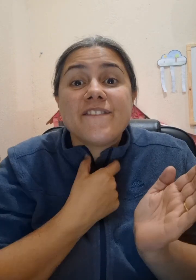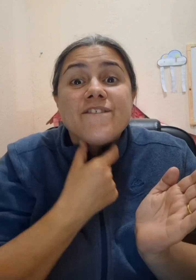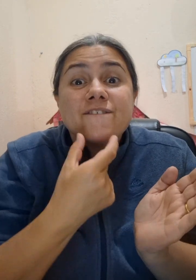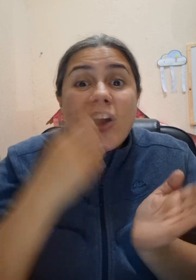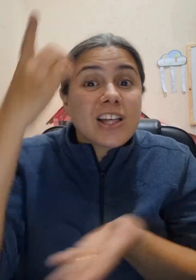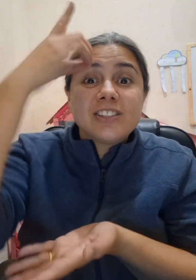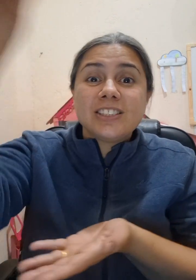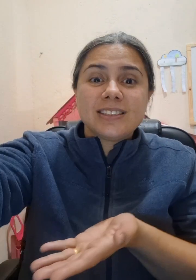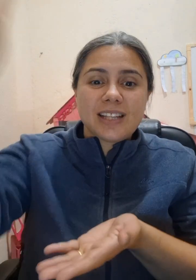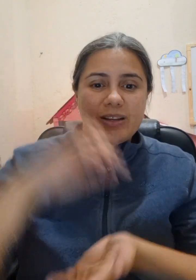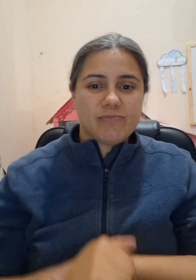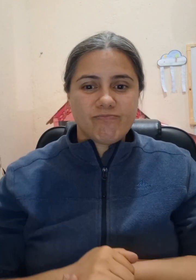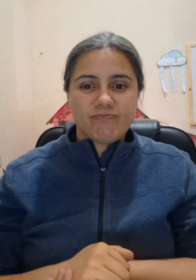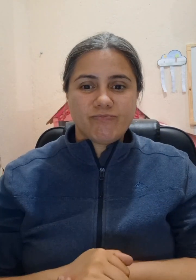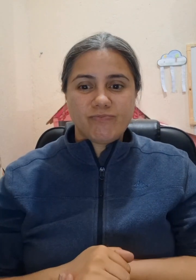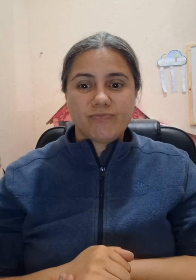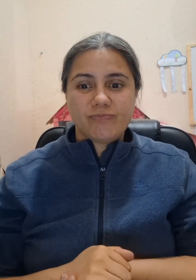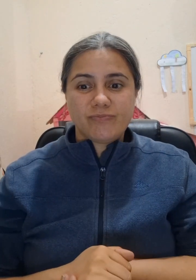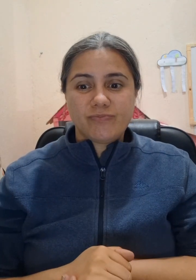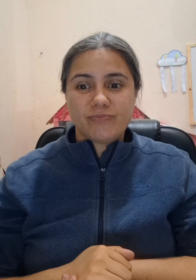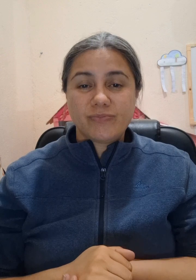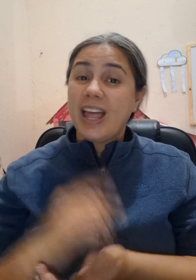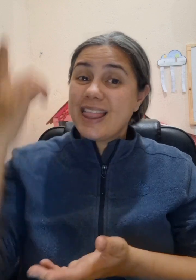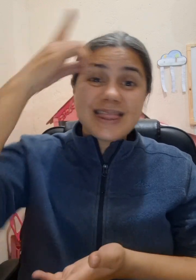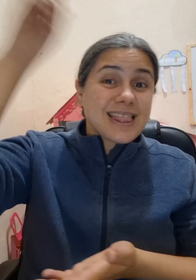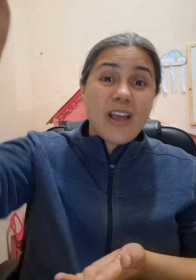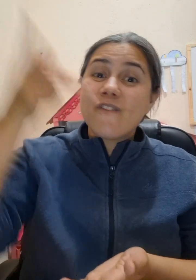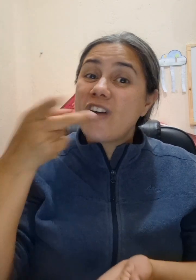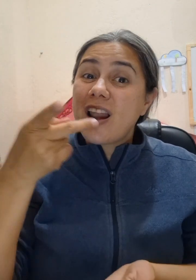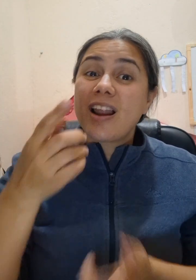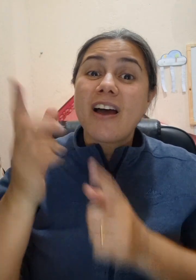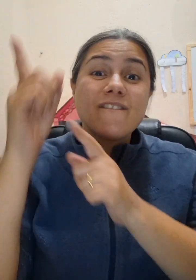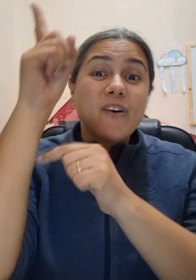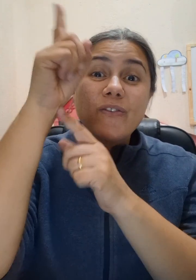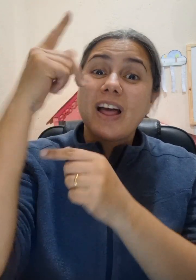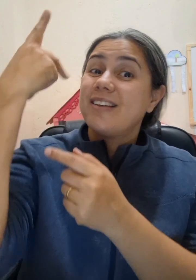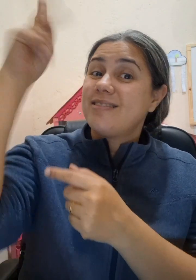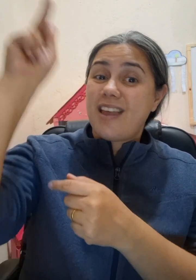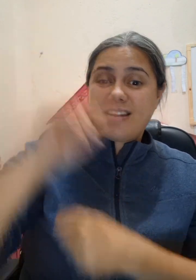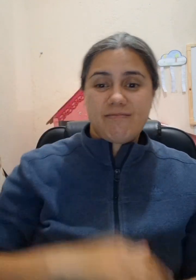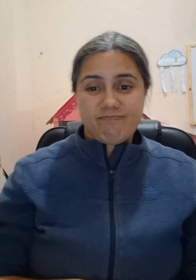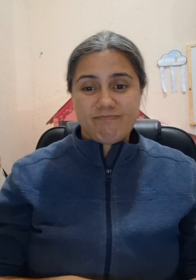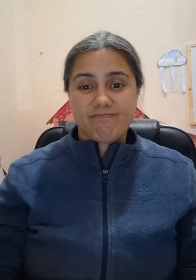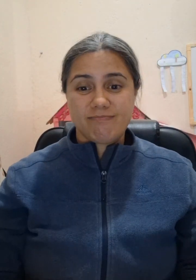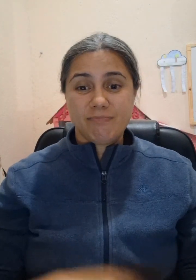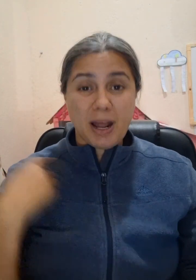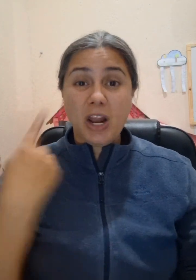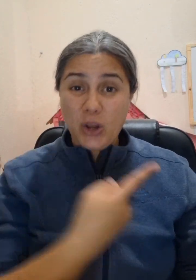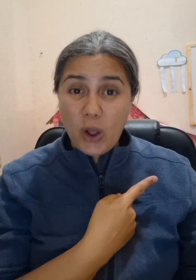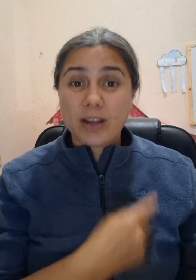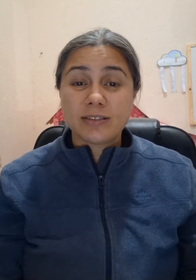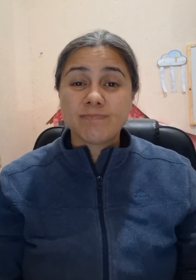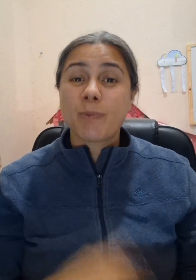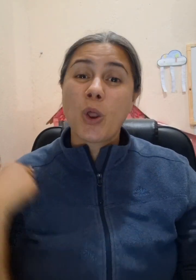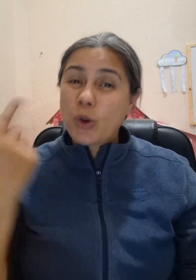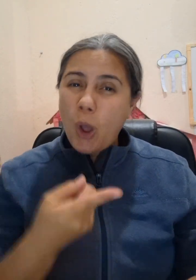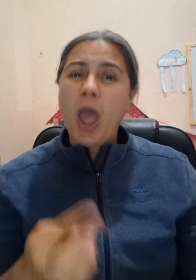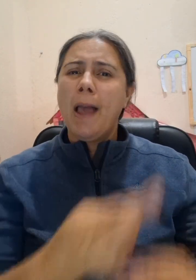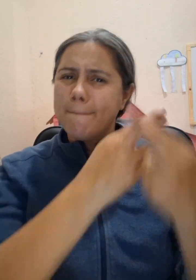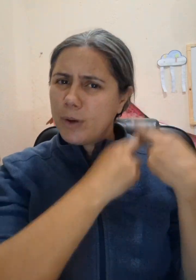A Bíblia é o quê? É a voz de Deus. É Deus falando a